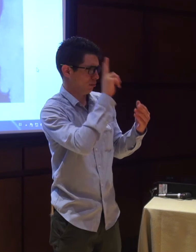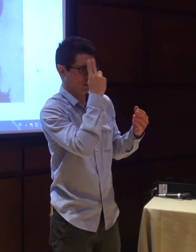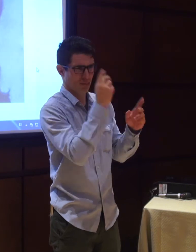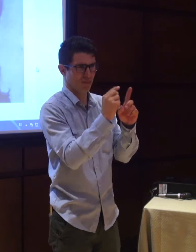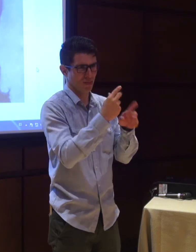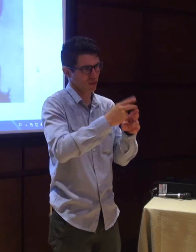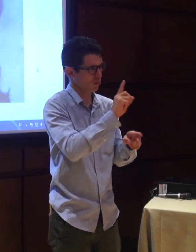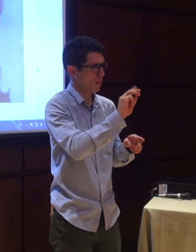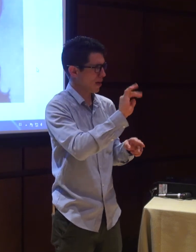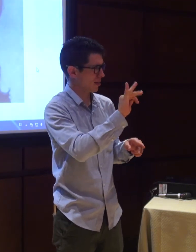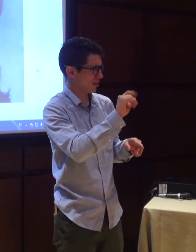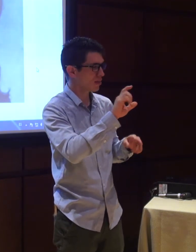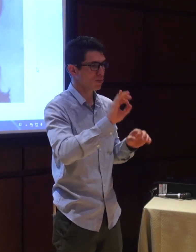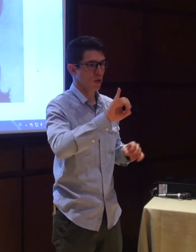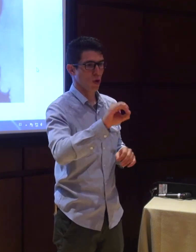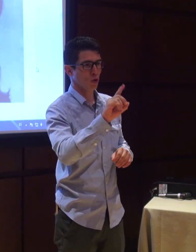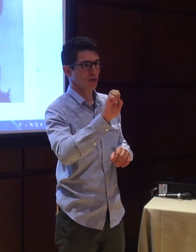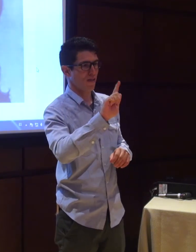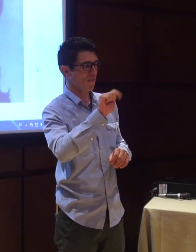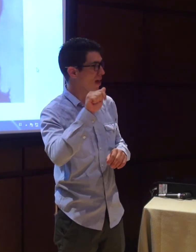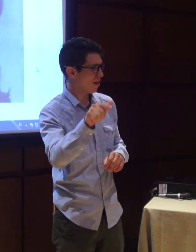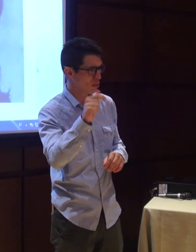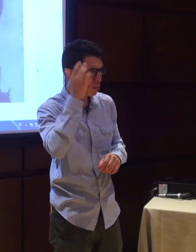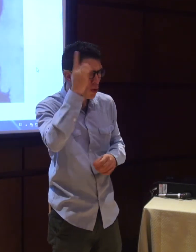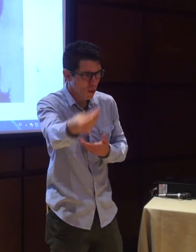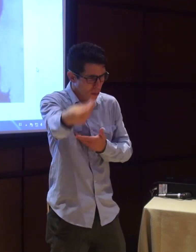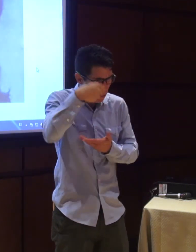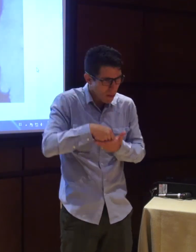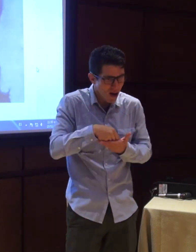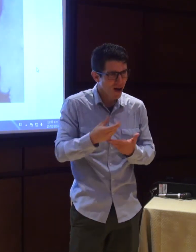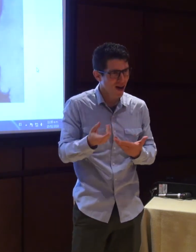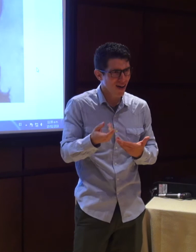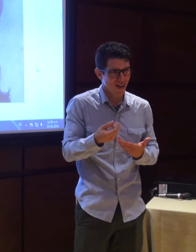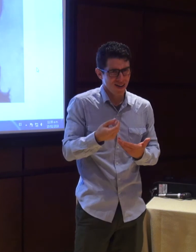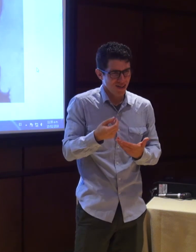Bien. Tenía confundido el nombre, entonces confundía el nombre de Josefa con el de Matilde.